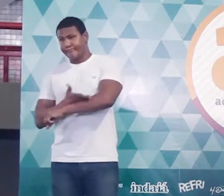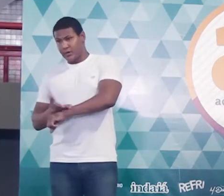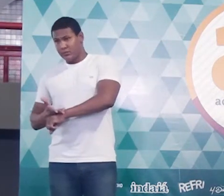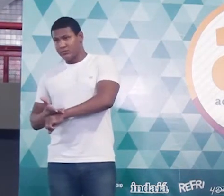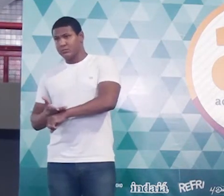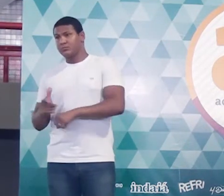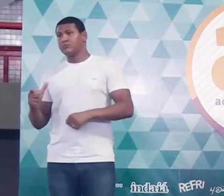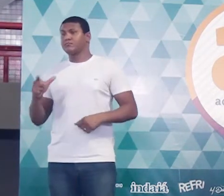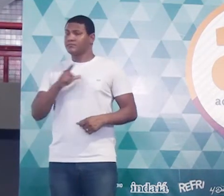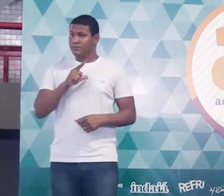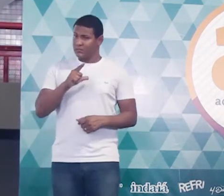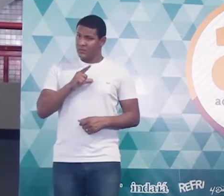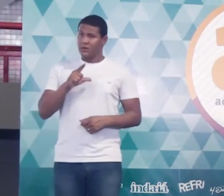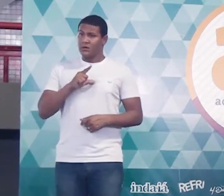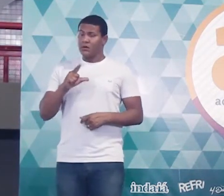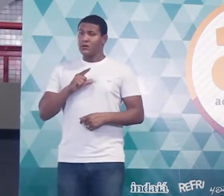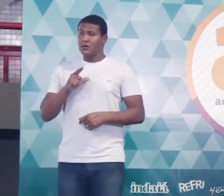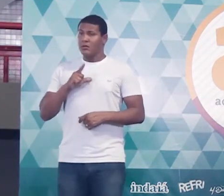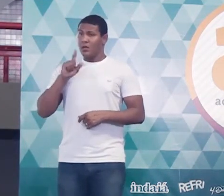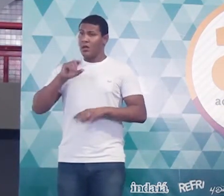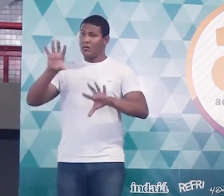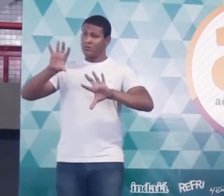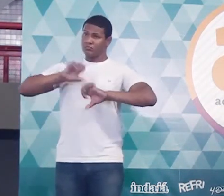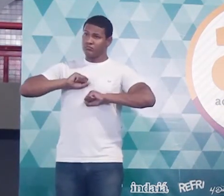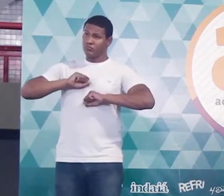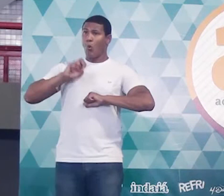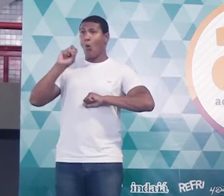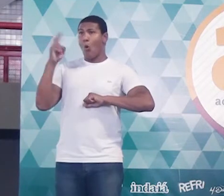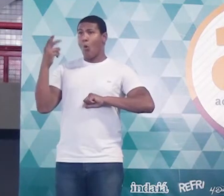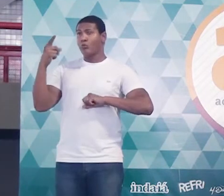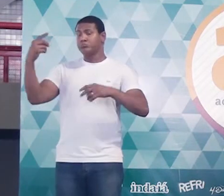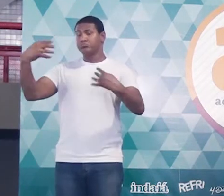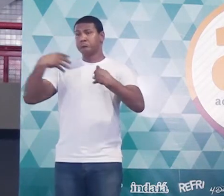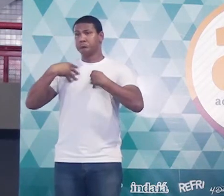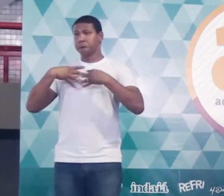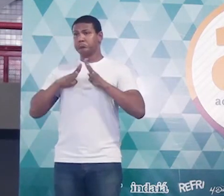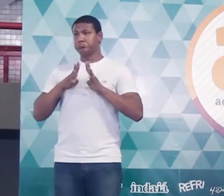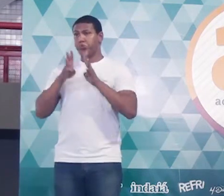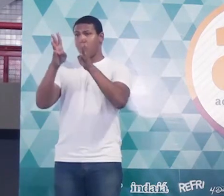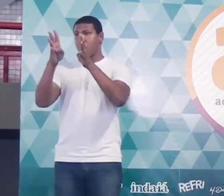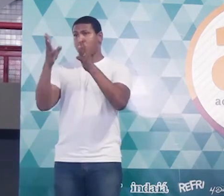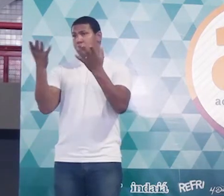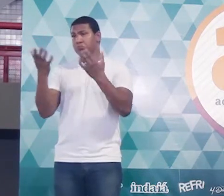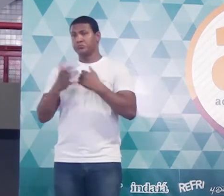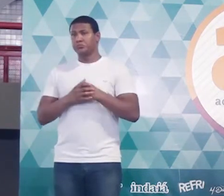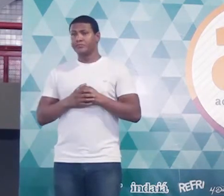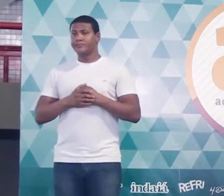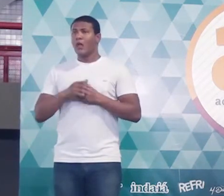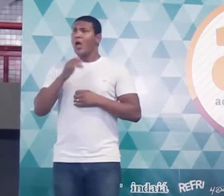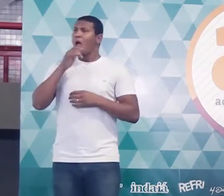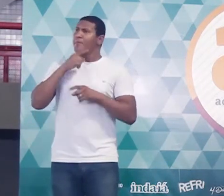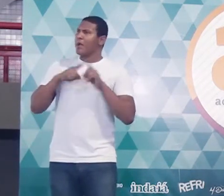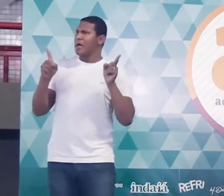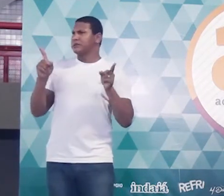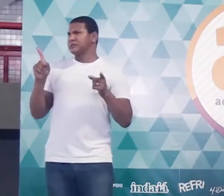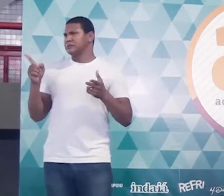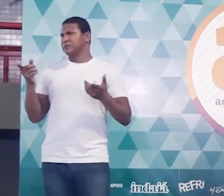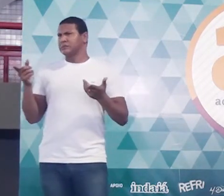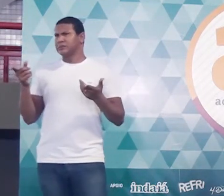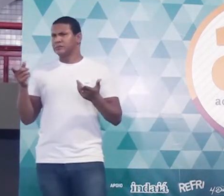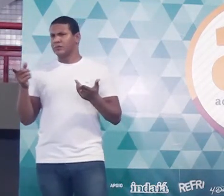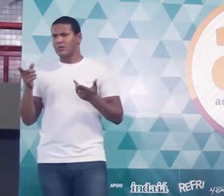eles têm processos de absorção de radiação diferente, certo? Então, mas professor, o pessoal lá